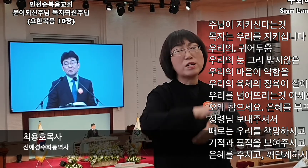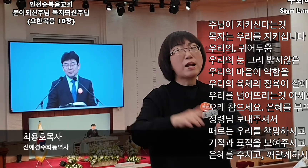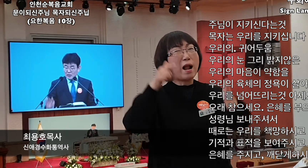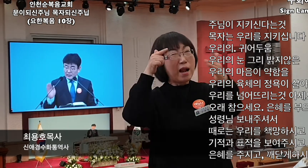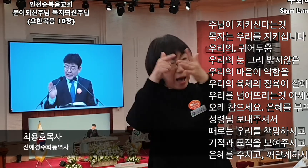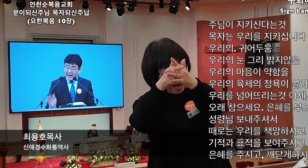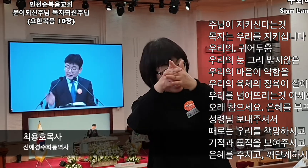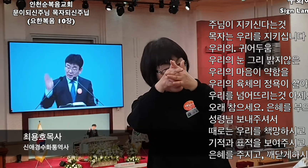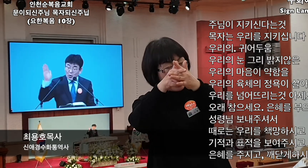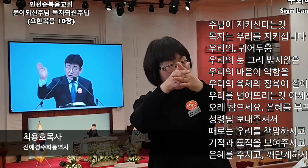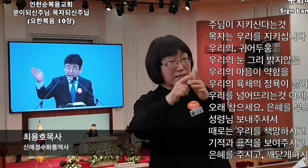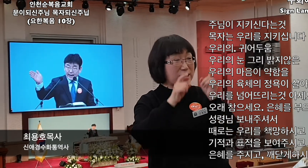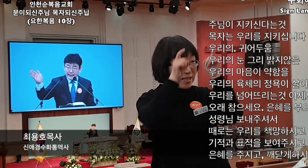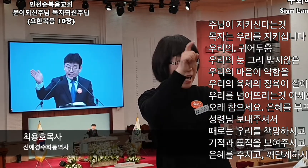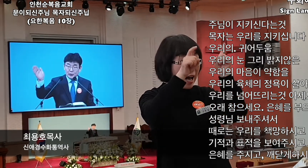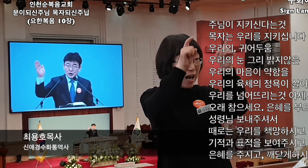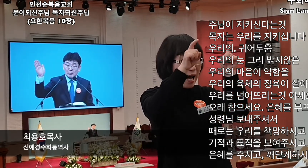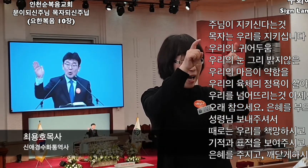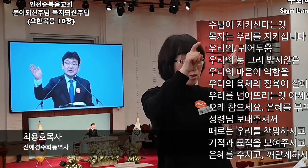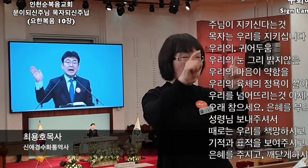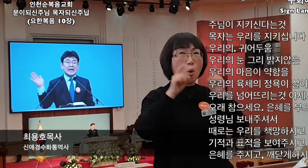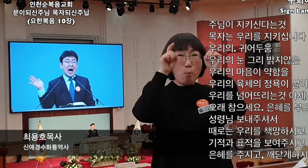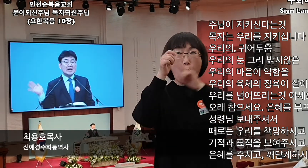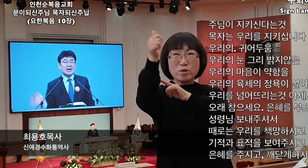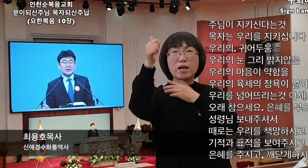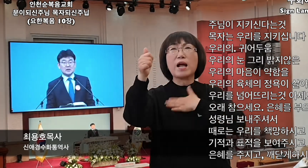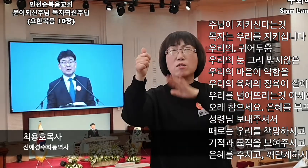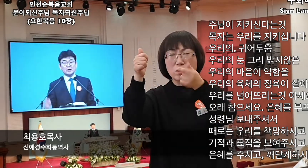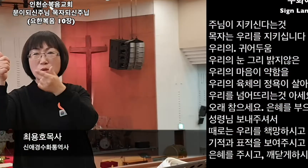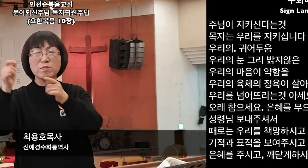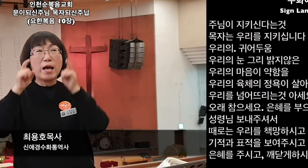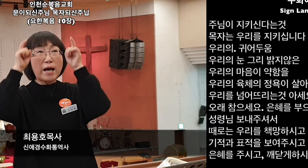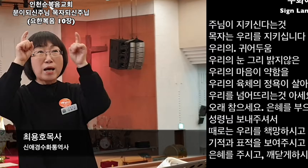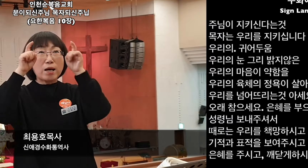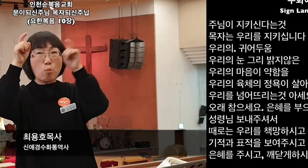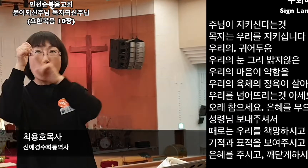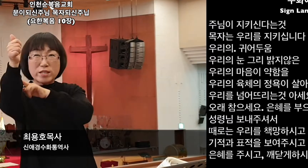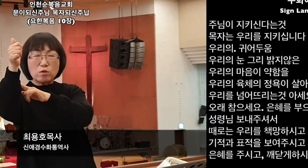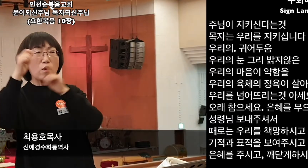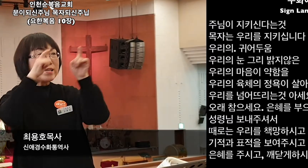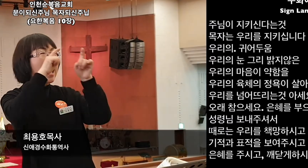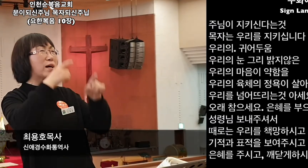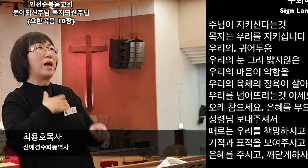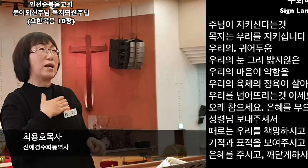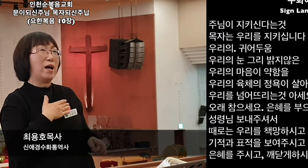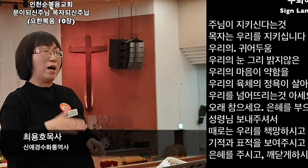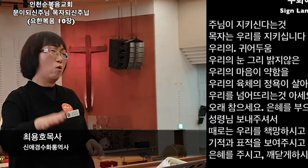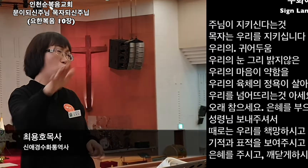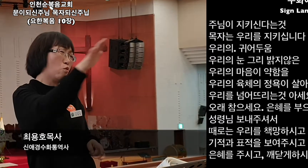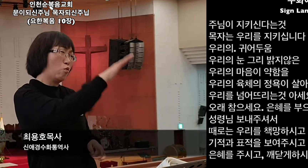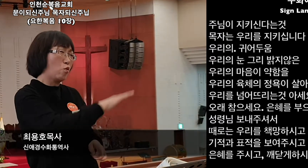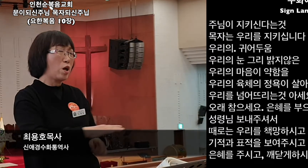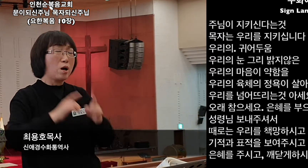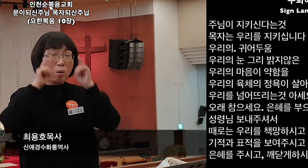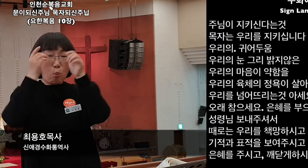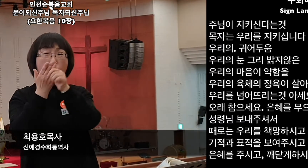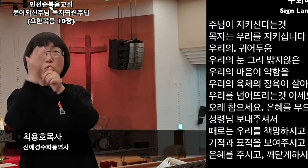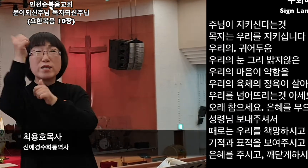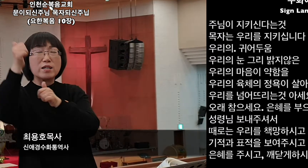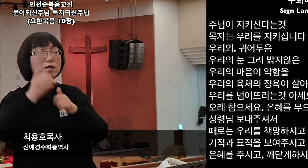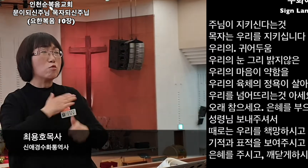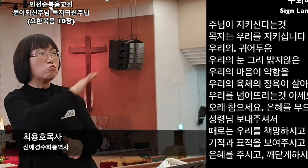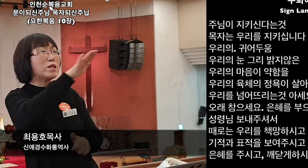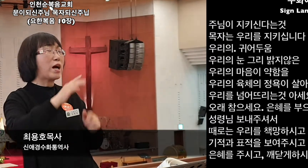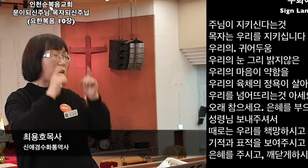아셔요. 양들은 목자를 알아야 되는 것처럼 목자가 양을 아시는데요. 목자는 뭘 아십니까? 우리가 양임을 아셔요. 우리의